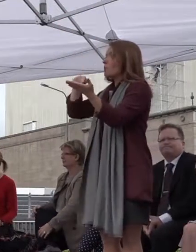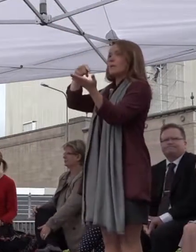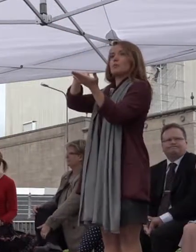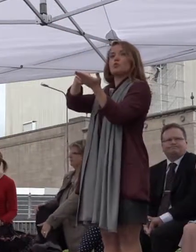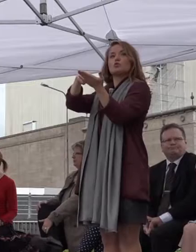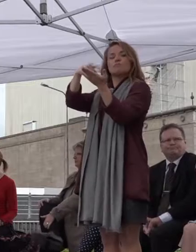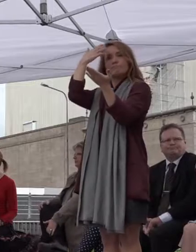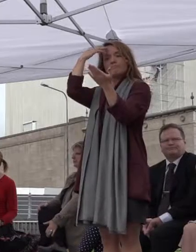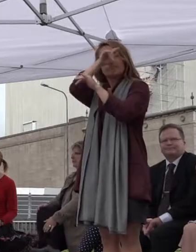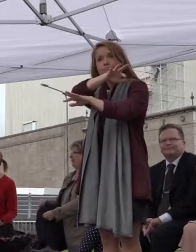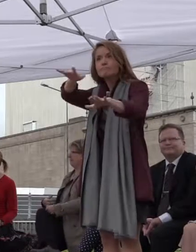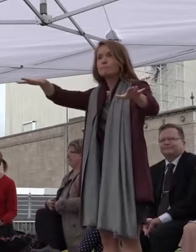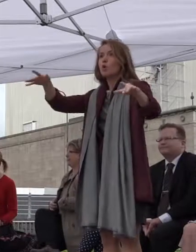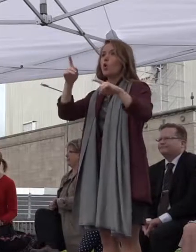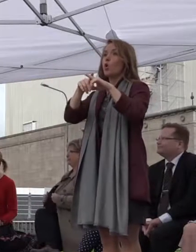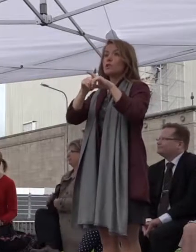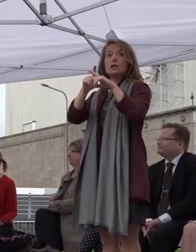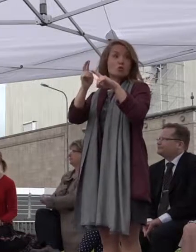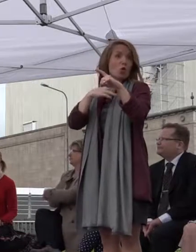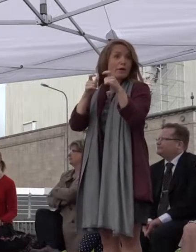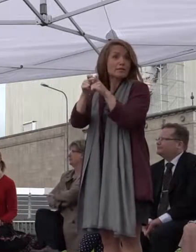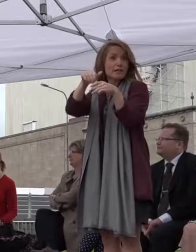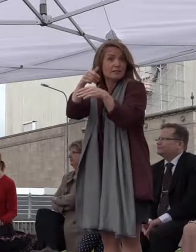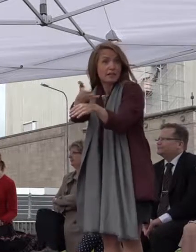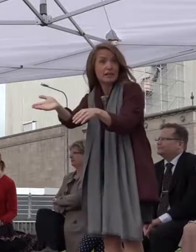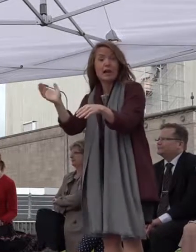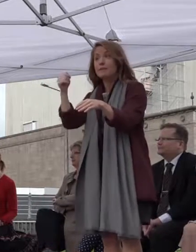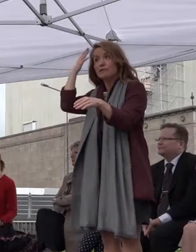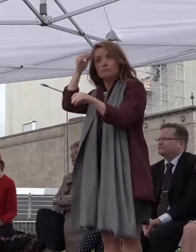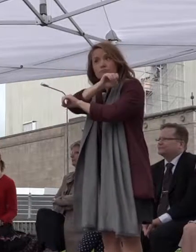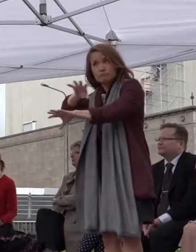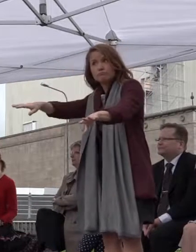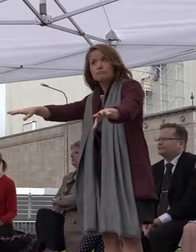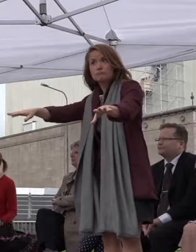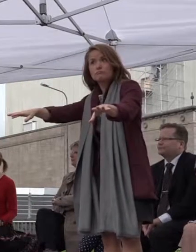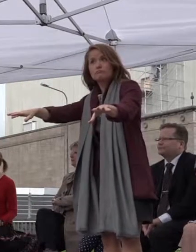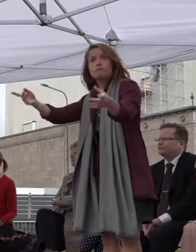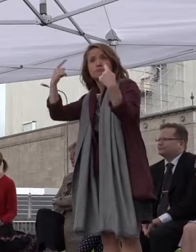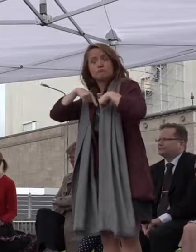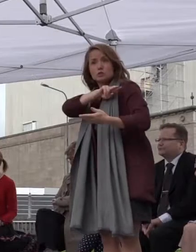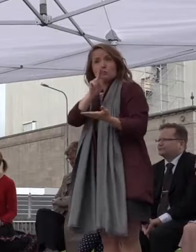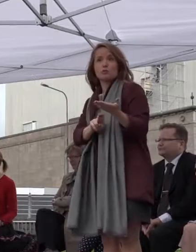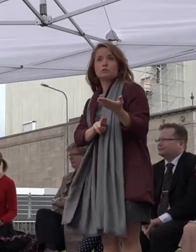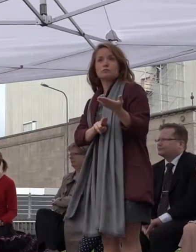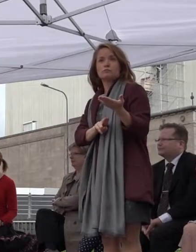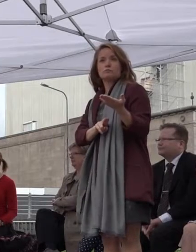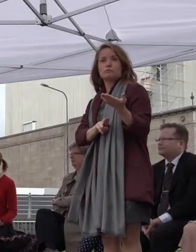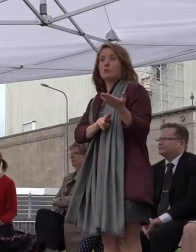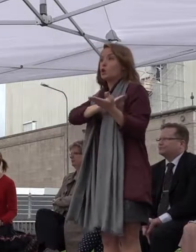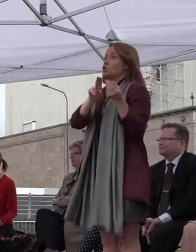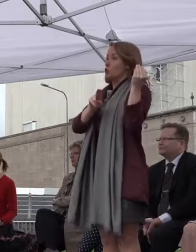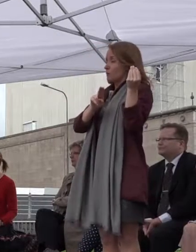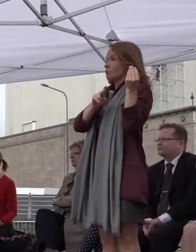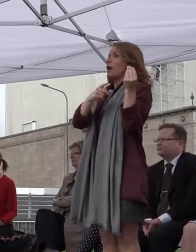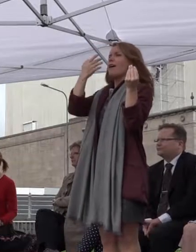tunnetuksi myös meidän oman jäsenistömme keskuudessa. Se, että sopimus